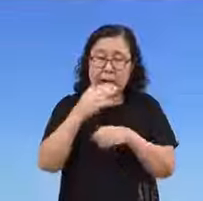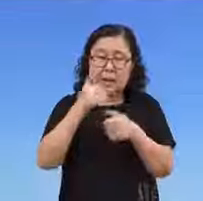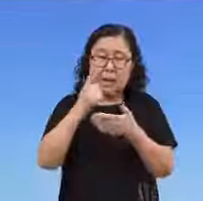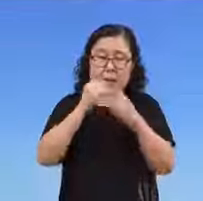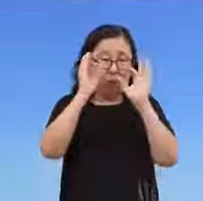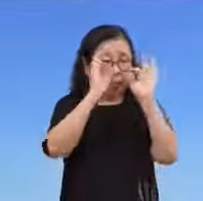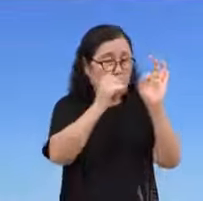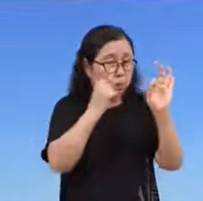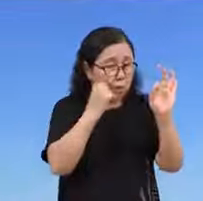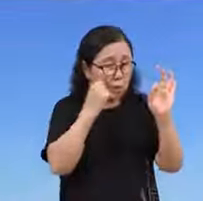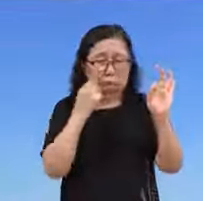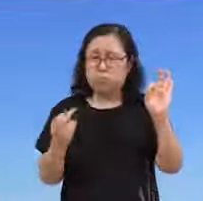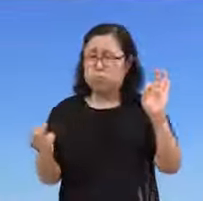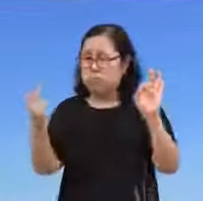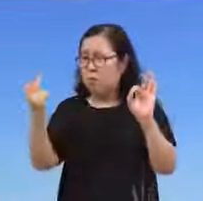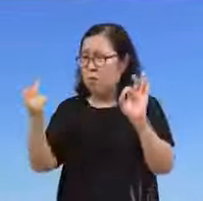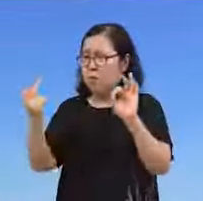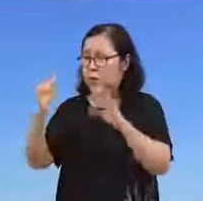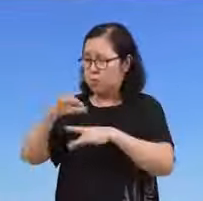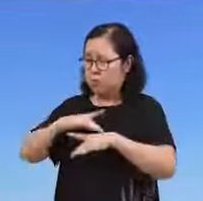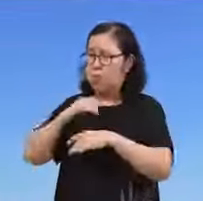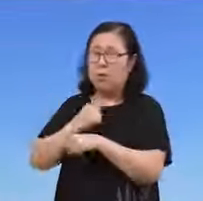형 S만 보이는,